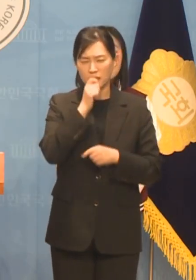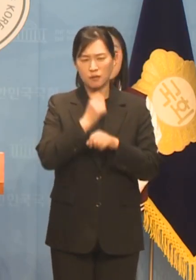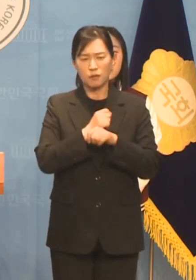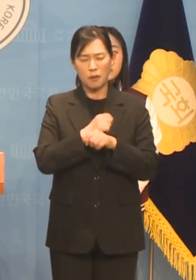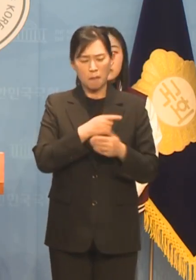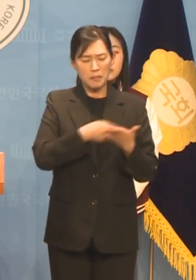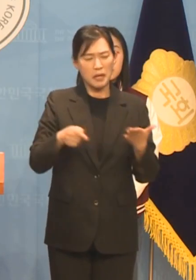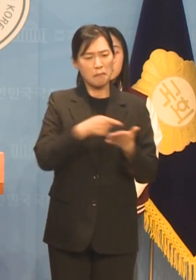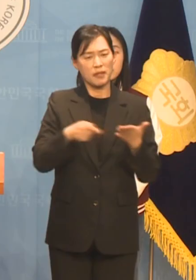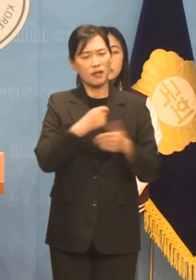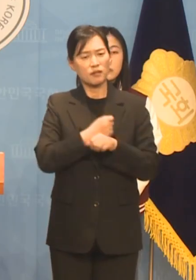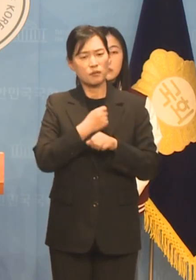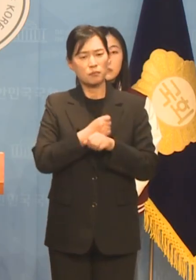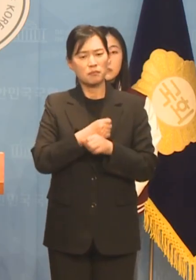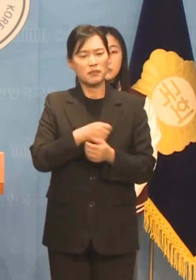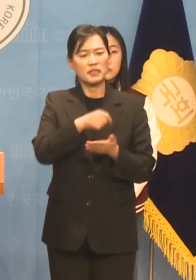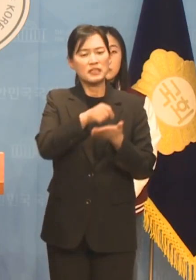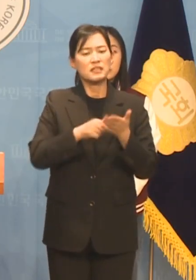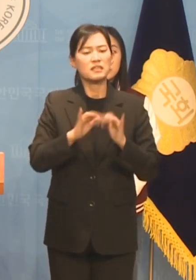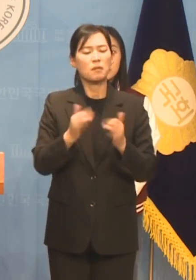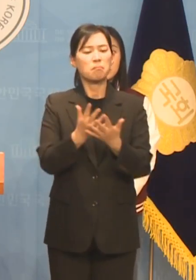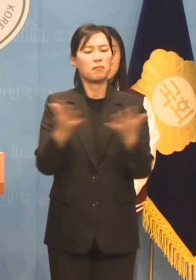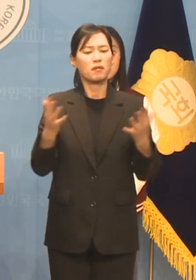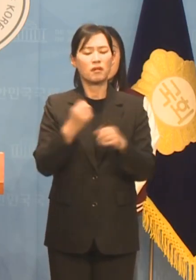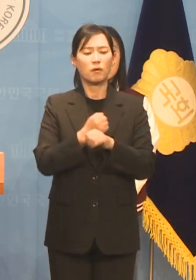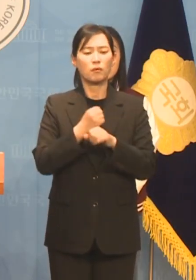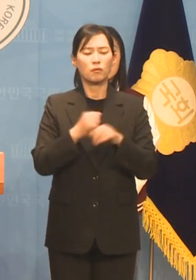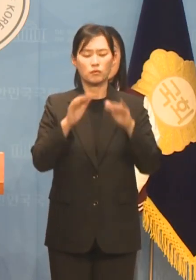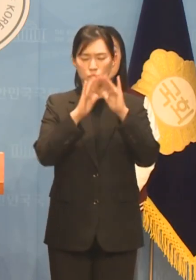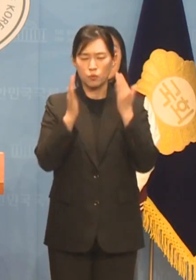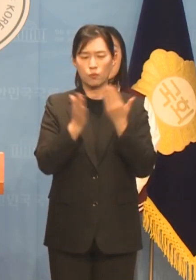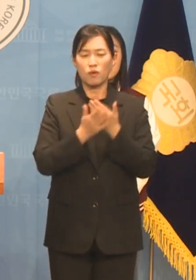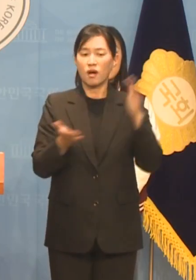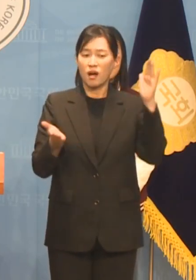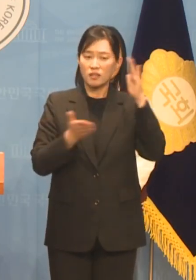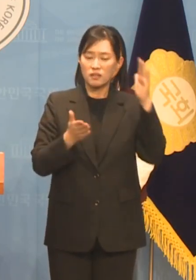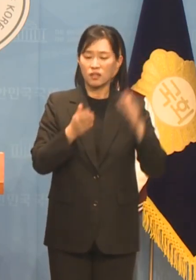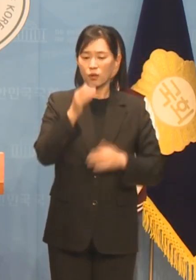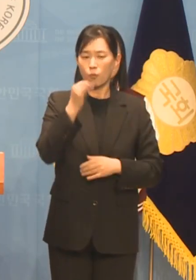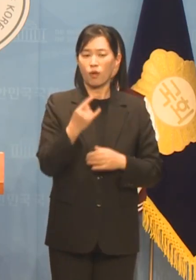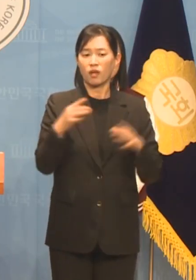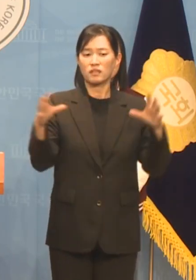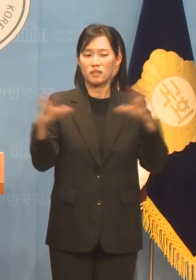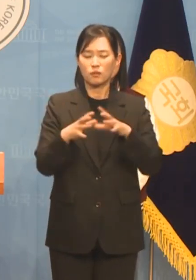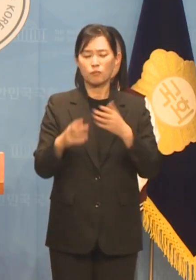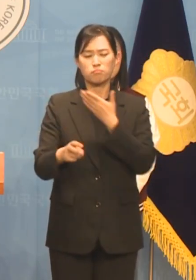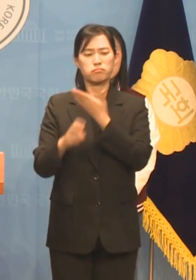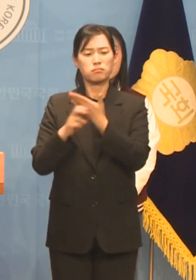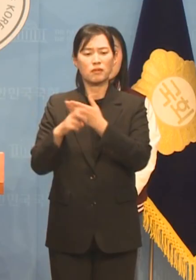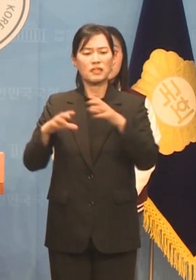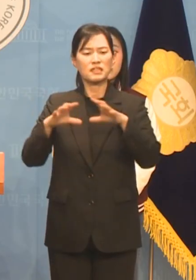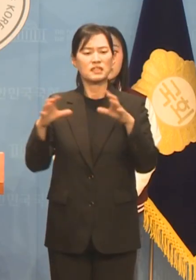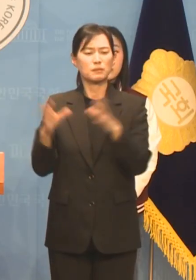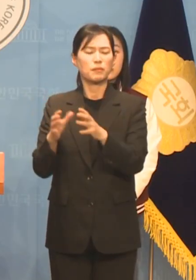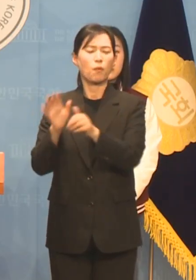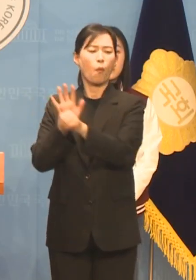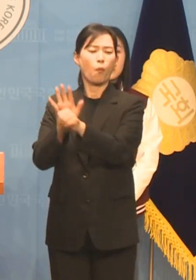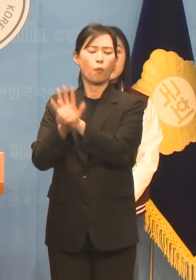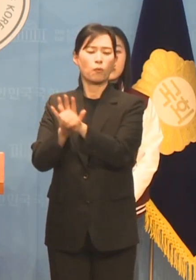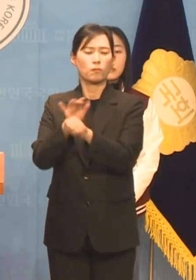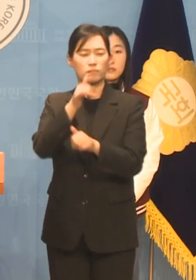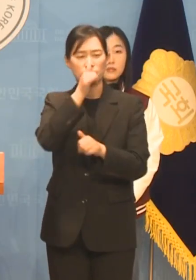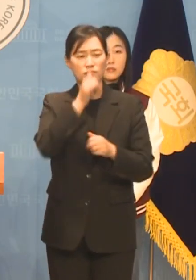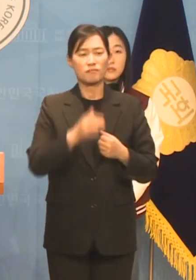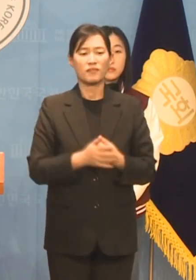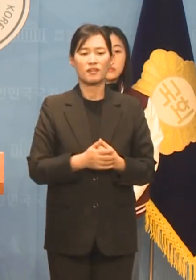자신들이 피해를 당했다며 기자회견을 진행했고 현재 총학생회장단 또한 이에 가세하여 불법 집회를 옹호하였습니다. 대진연은